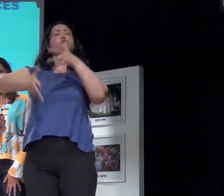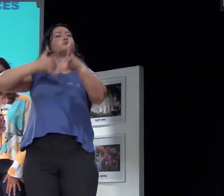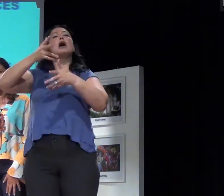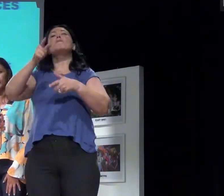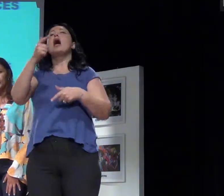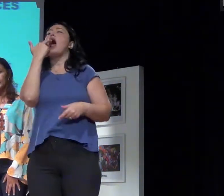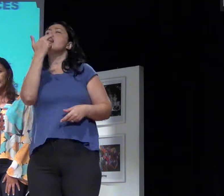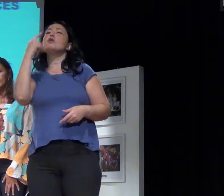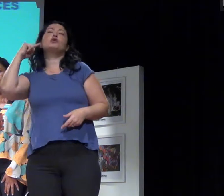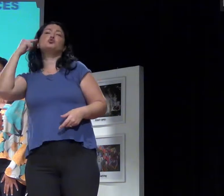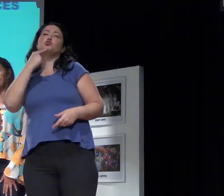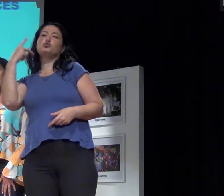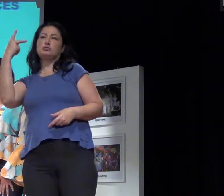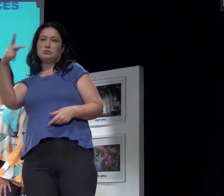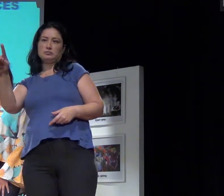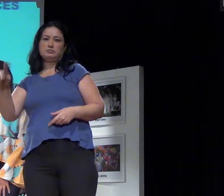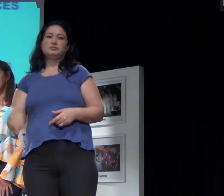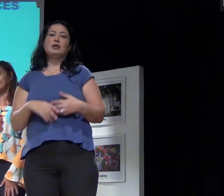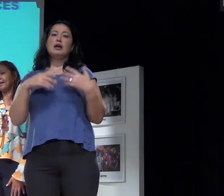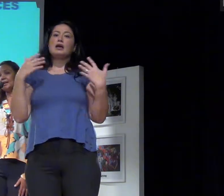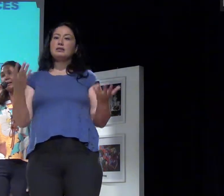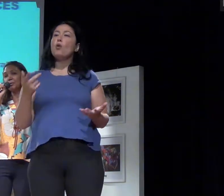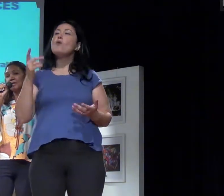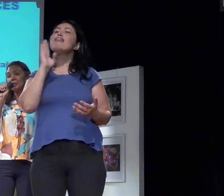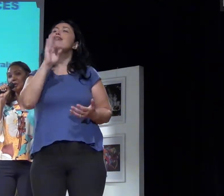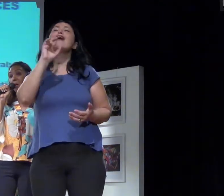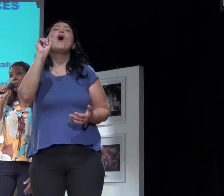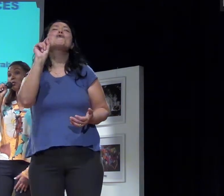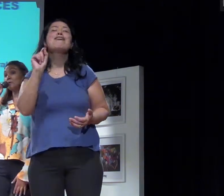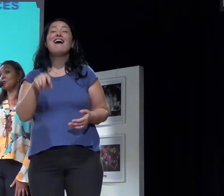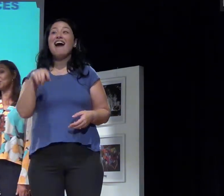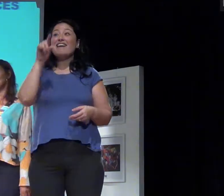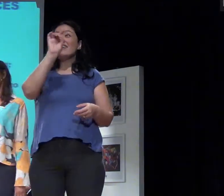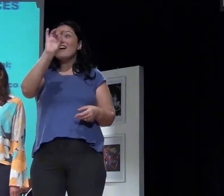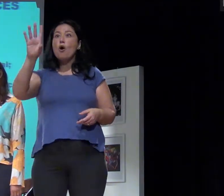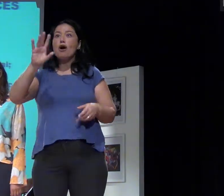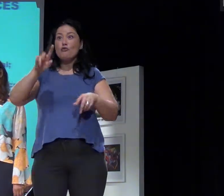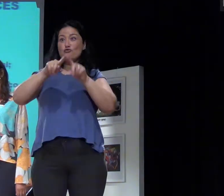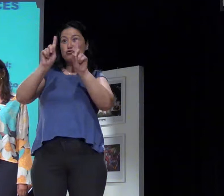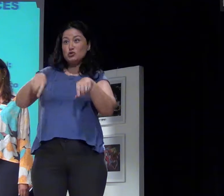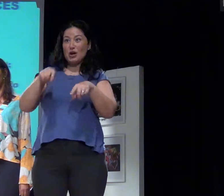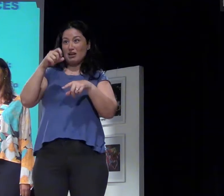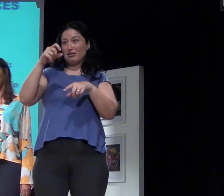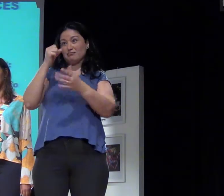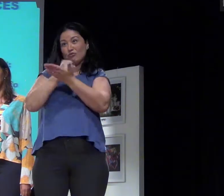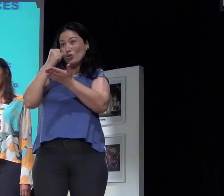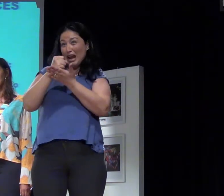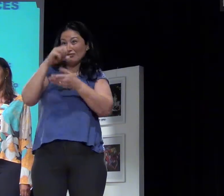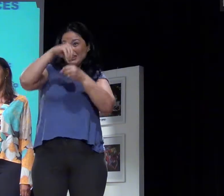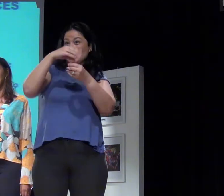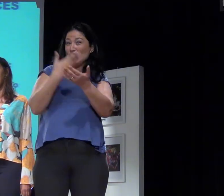do surdo. E o legal também é que alguns funcionários terceirizados da